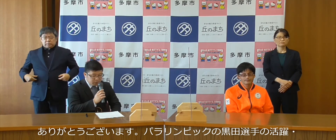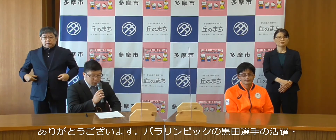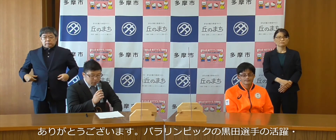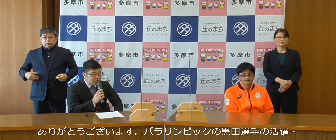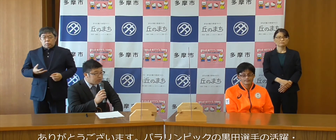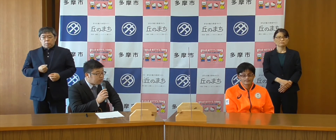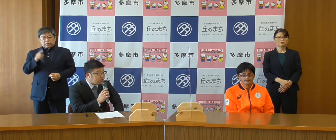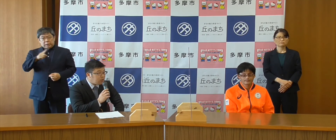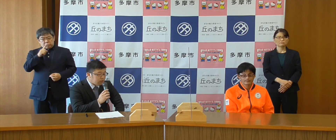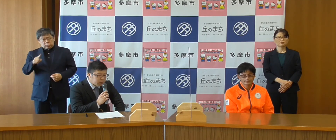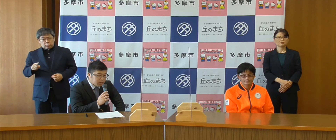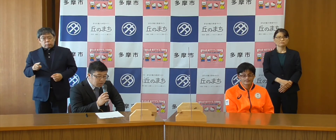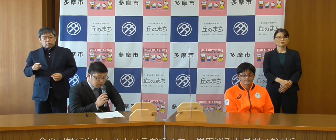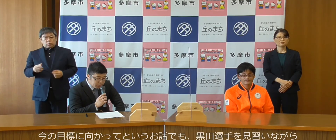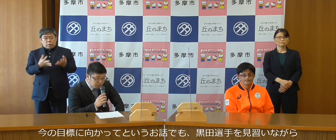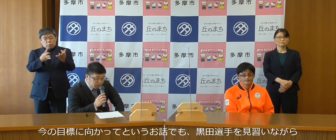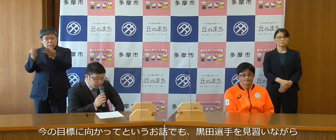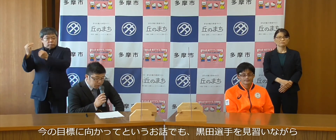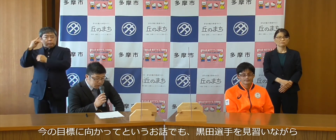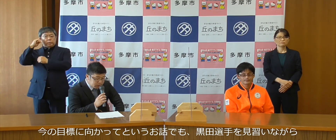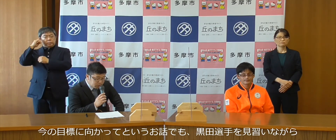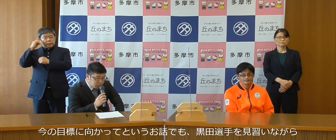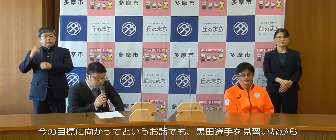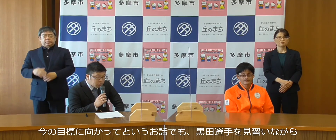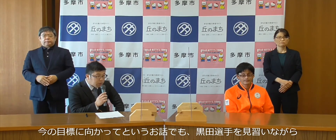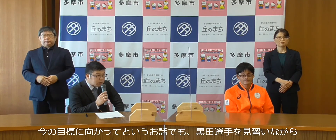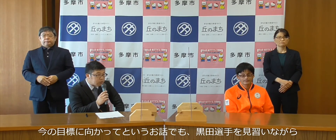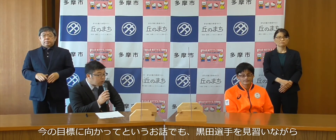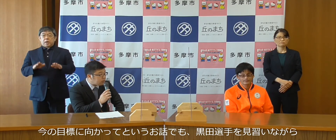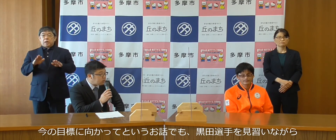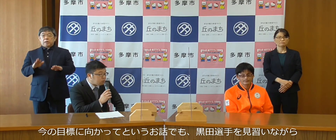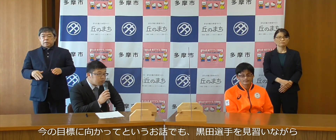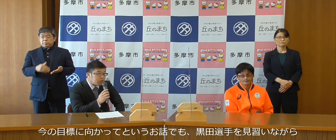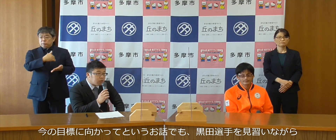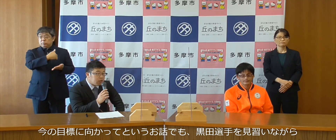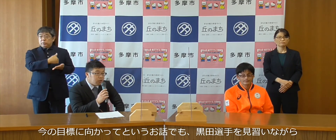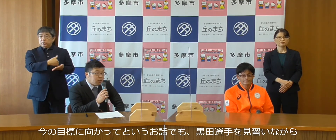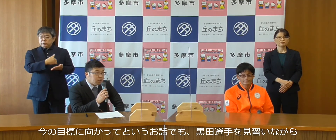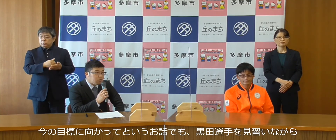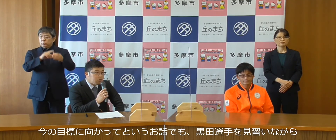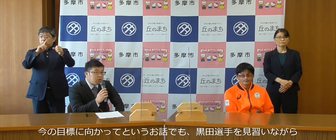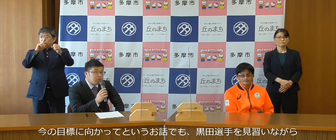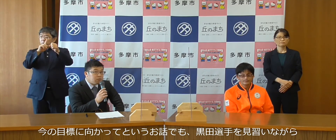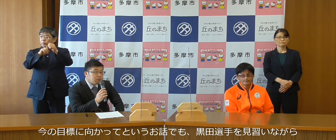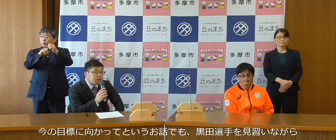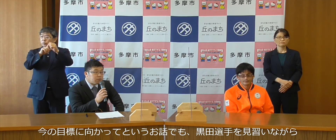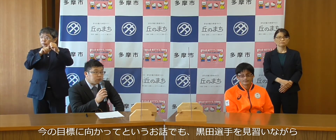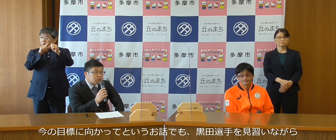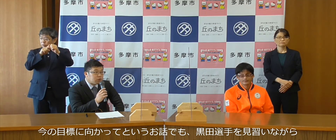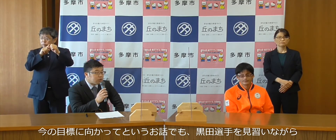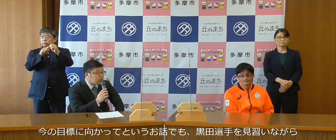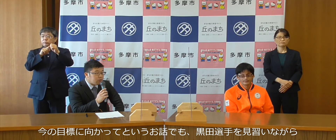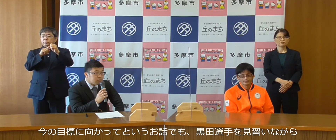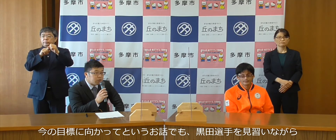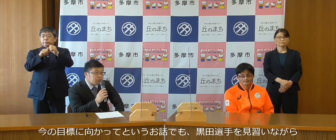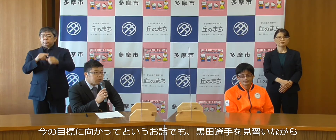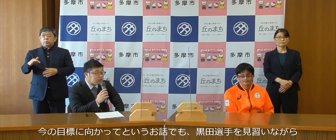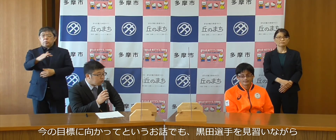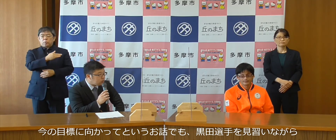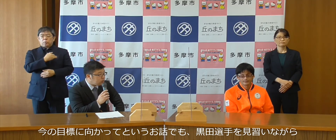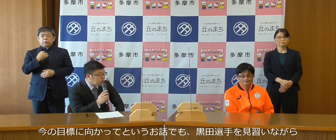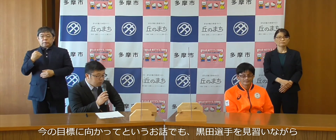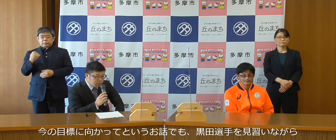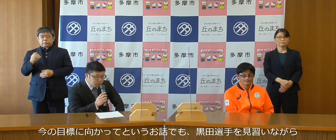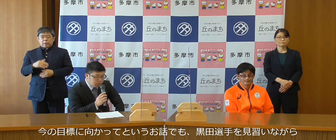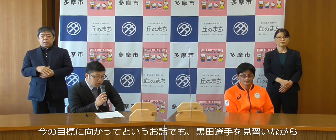かなというふうに思っております。今の、話、目標に向かってという話でも本当に我々もちょっと本当に黒田